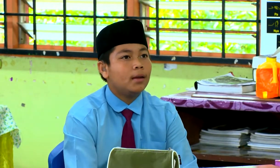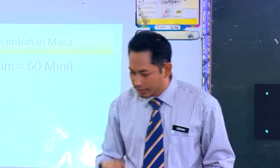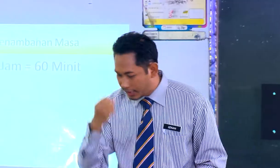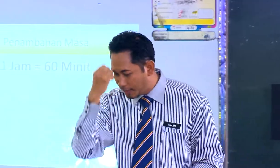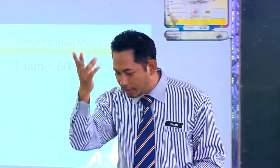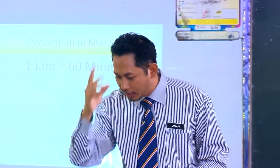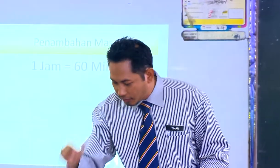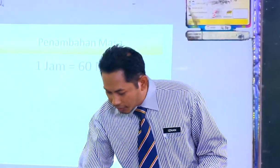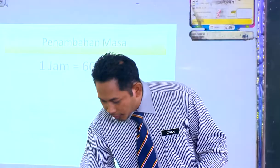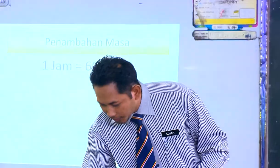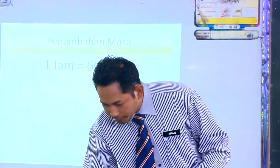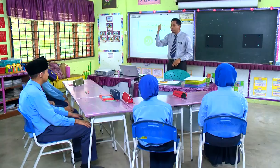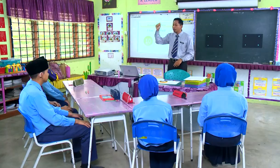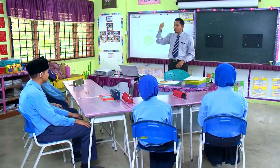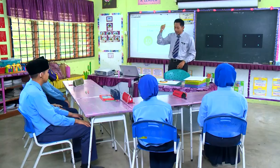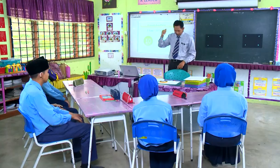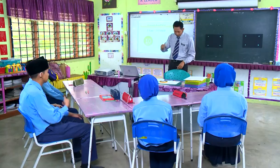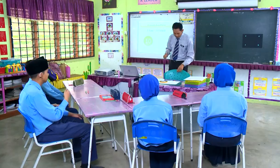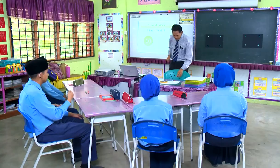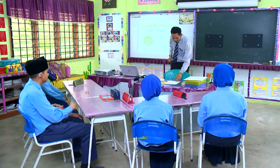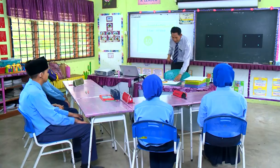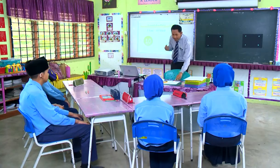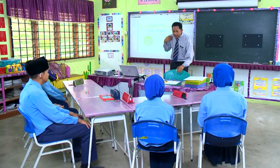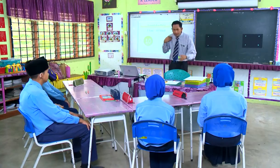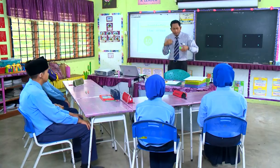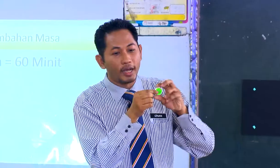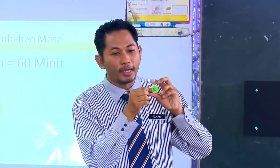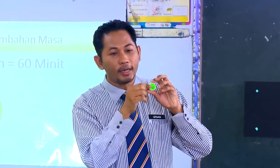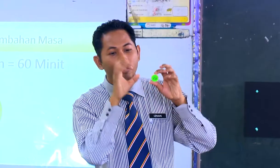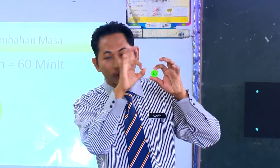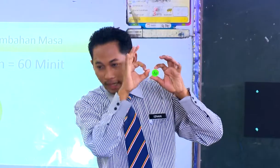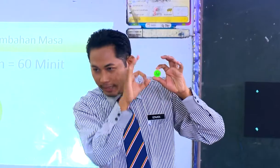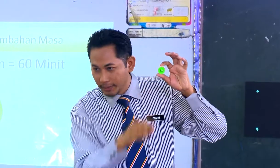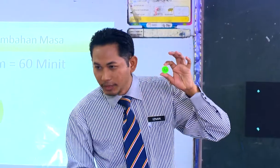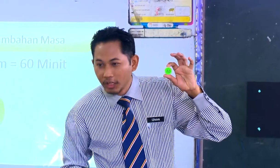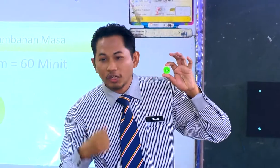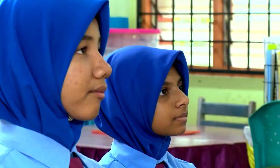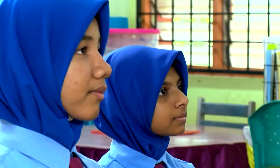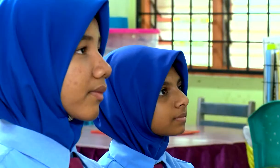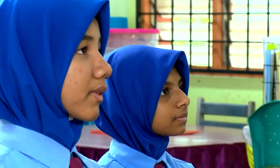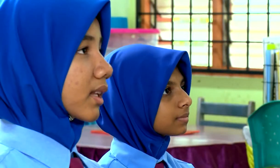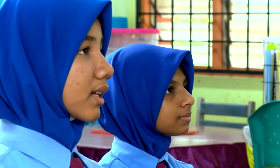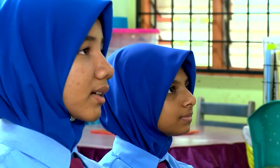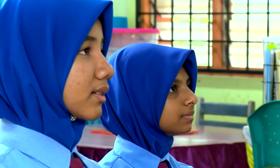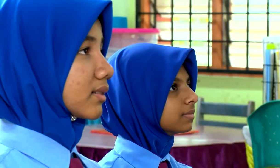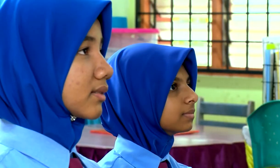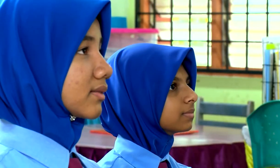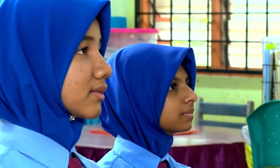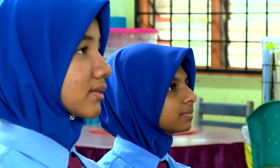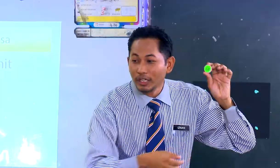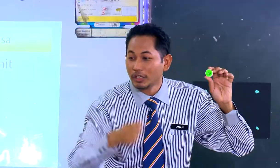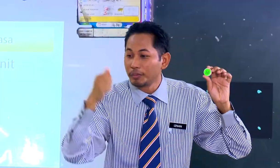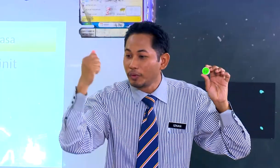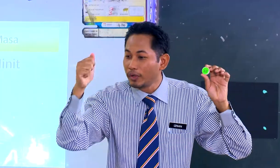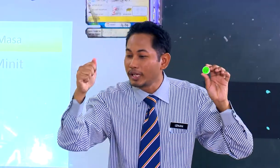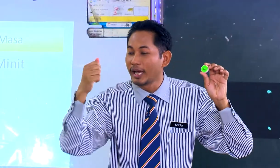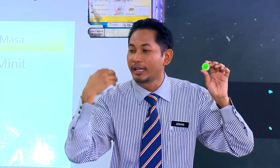Saya nak bagi tahu awak semua. 10 ni. Saya ada, okey, bulat ni. 10 ni ada berapa minit? 10 ni